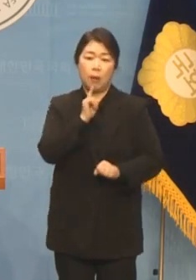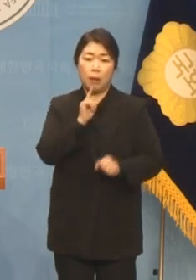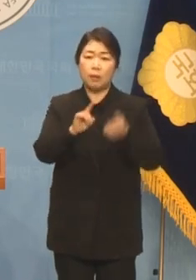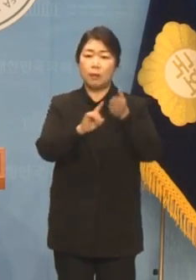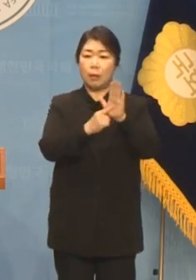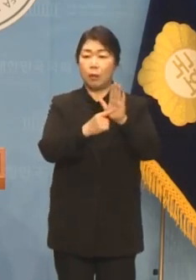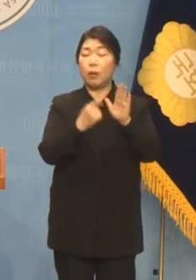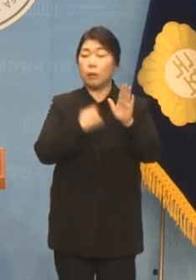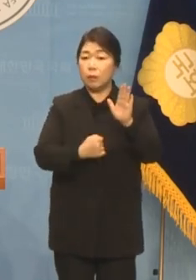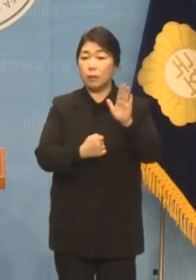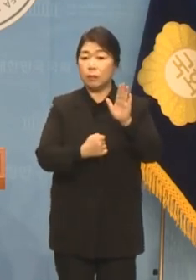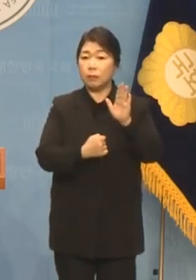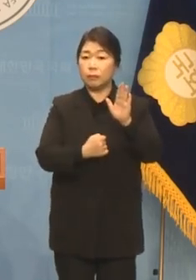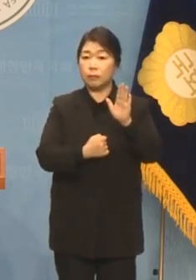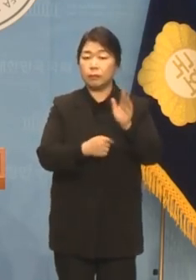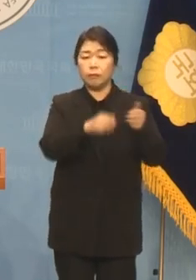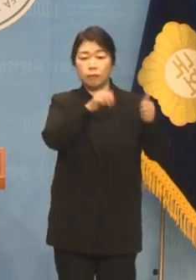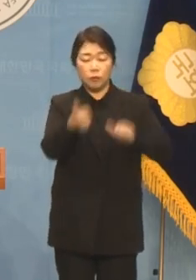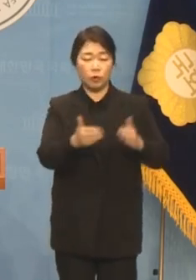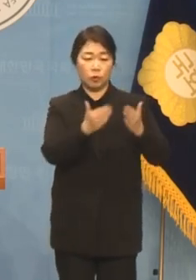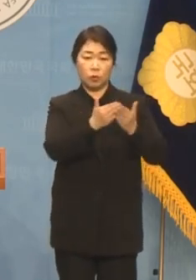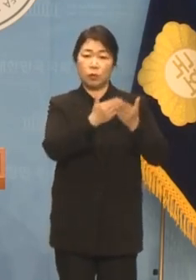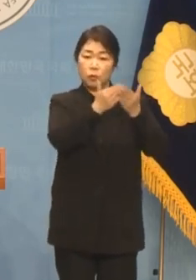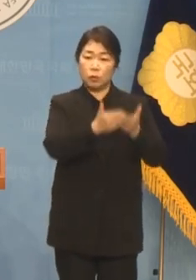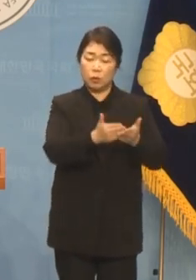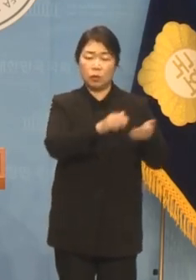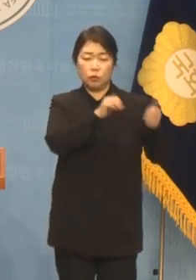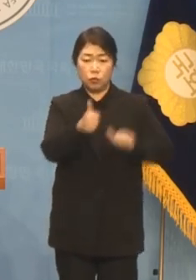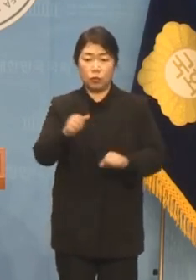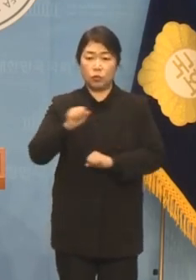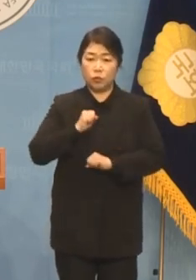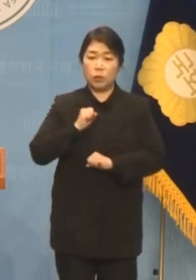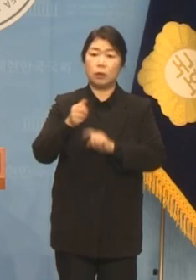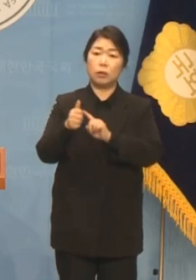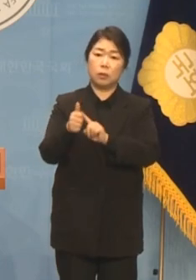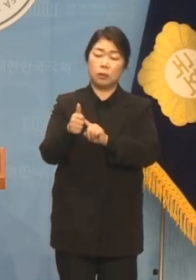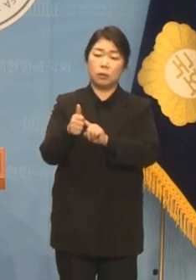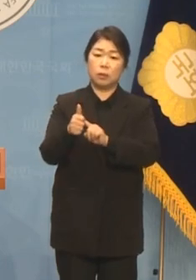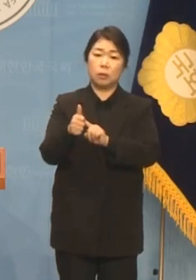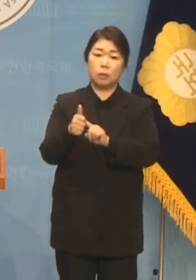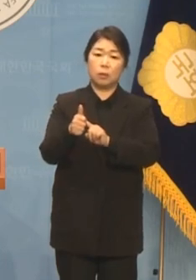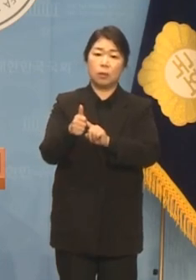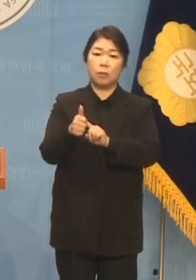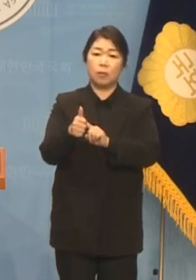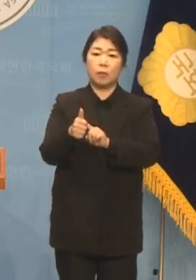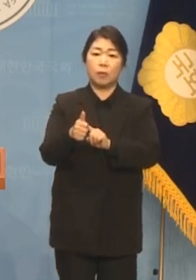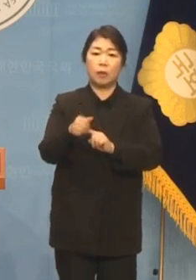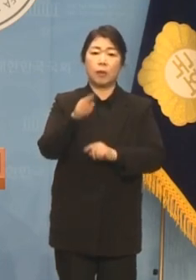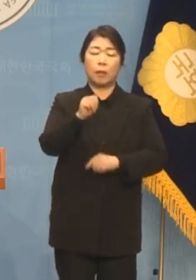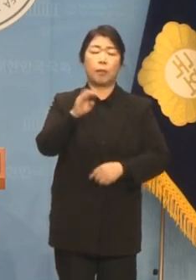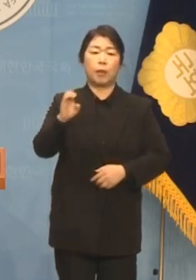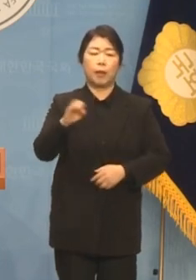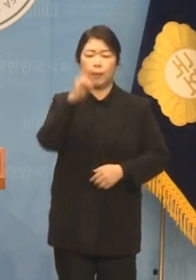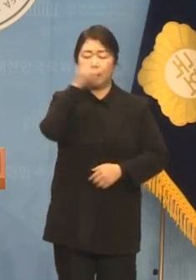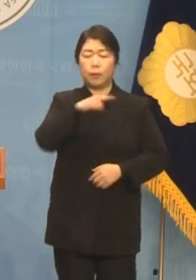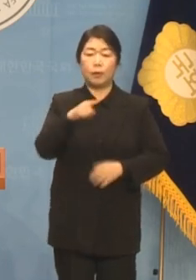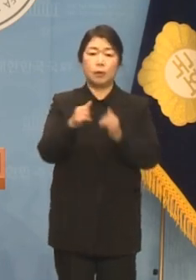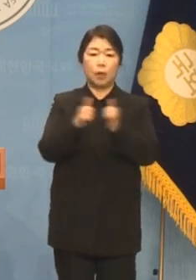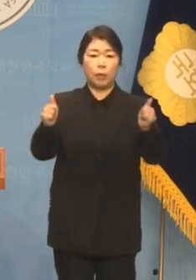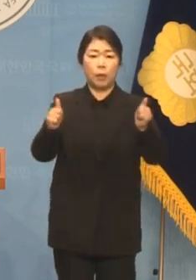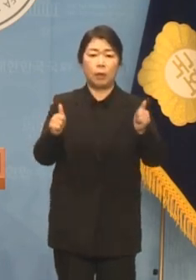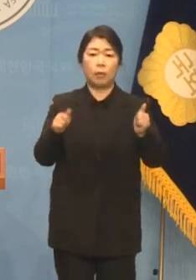표현하면서 희생당한 우리 장병들을 초기 암과 함께 빠져버린 MB 악재들이